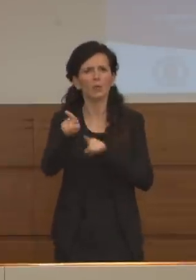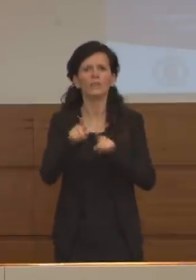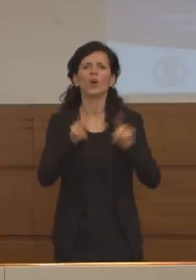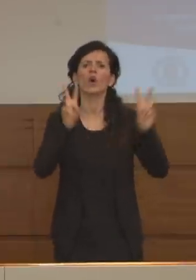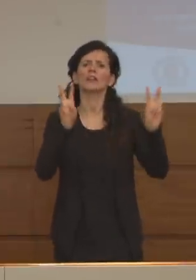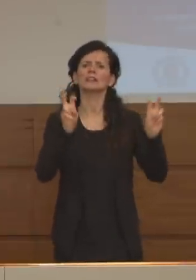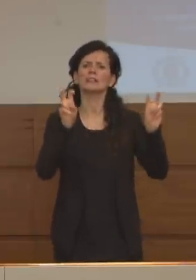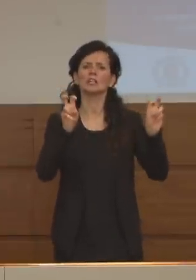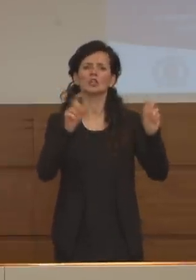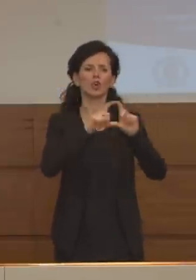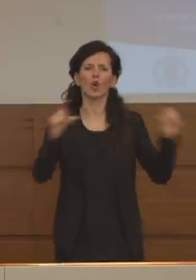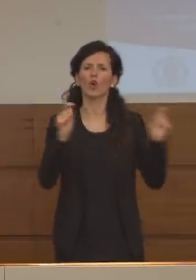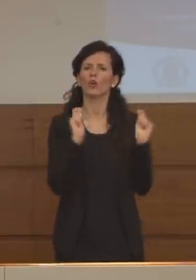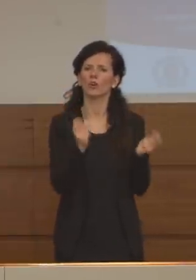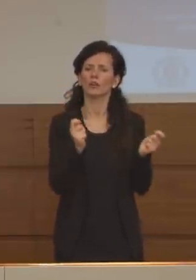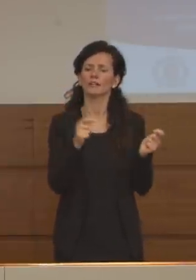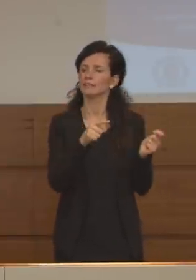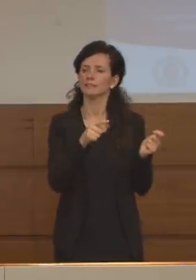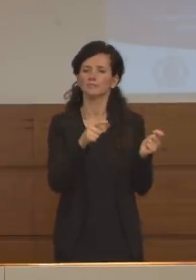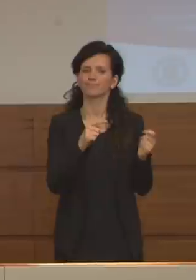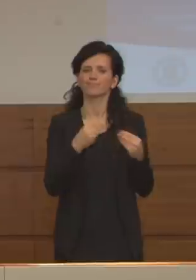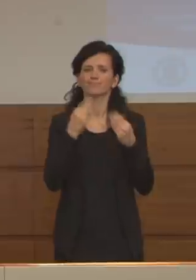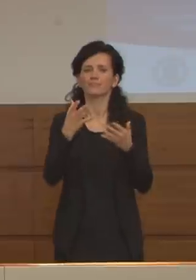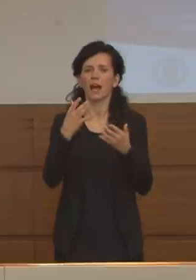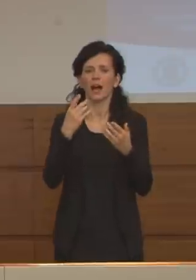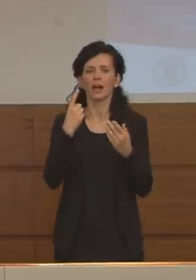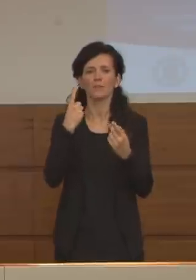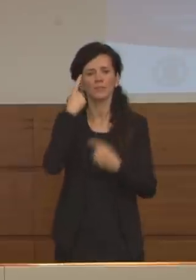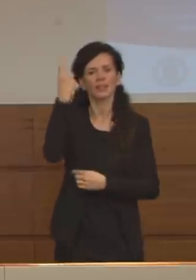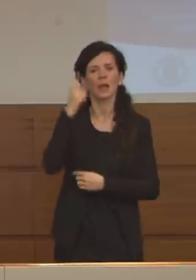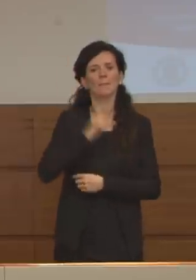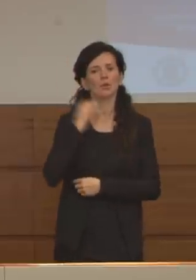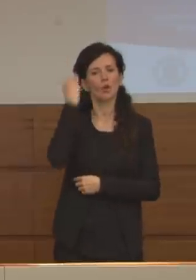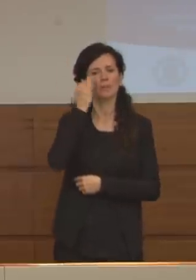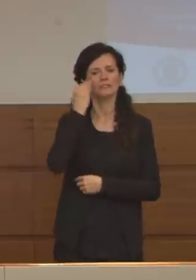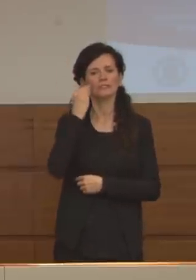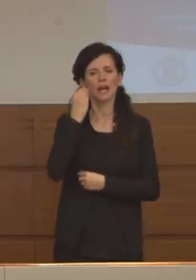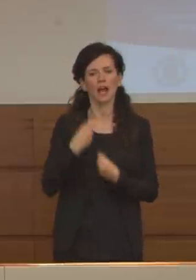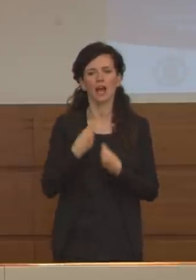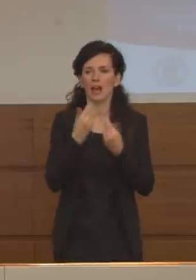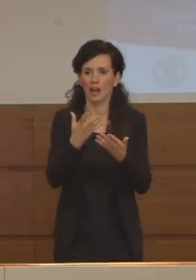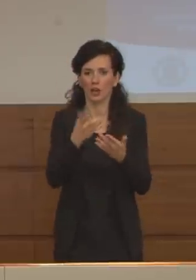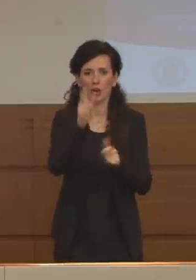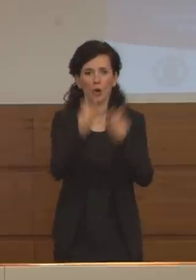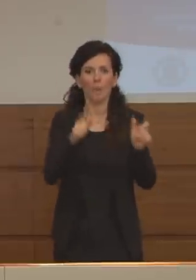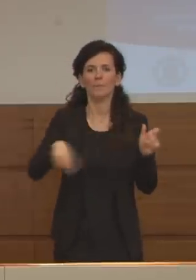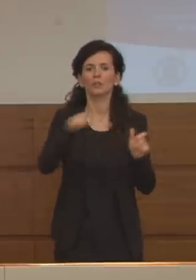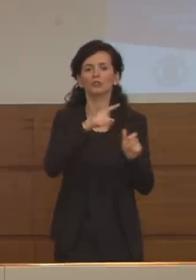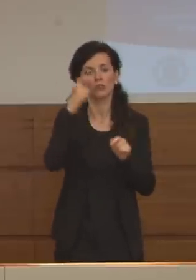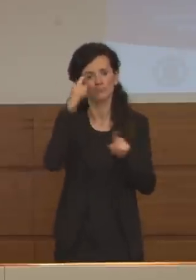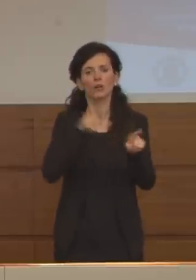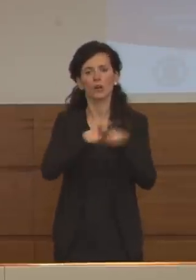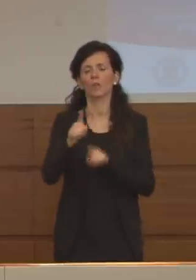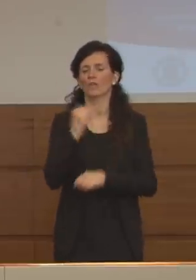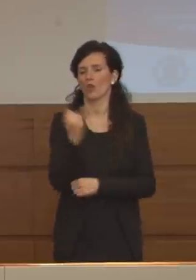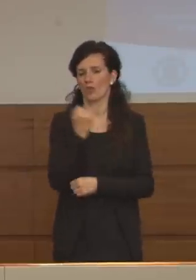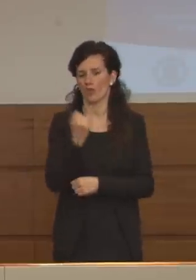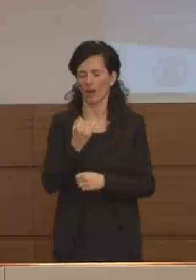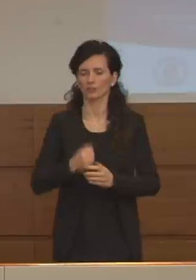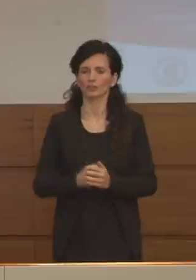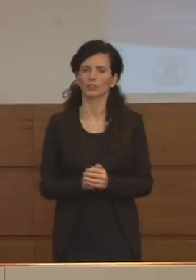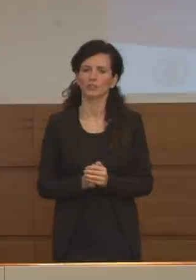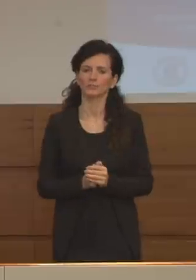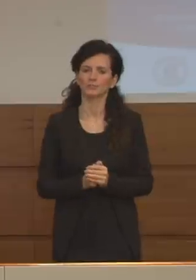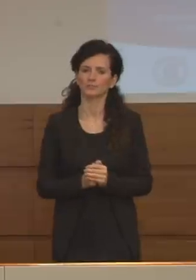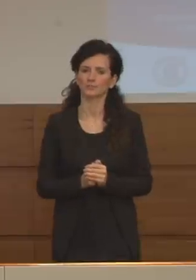ha reso bene idea di quello che era il ragionamento sottostante che era stato da me fatto